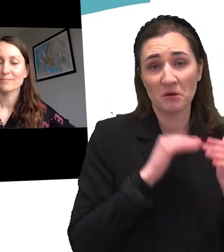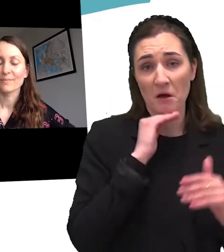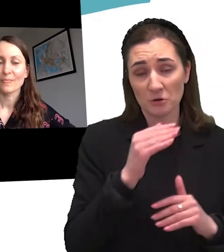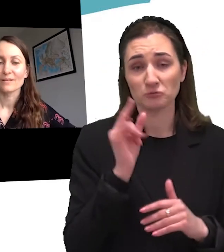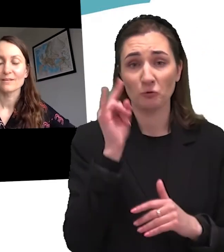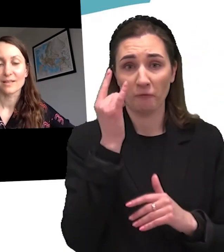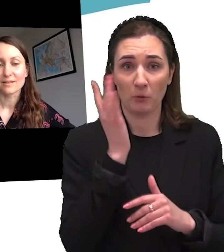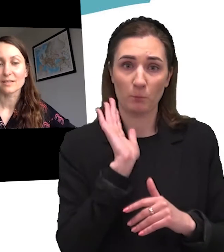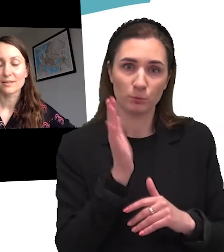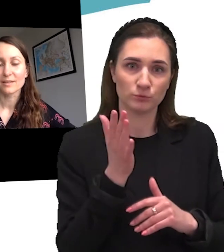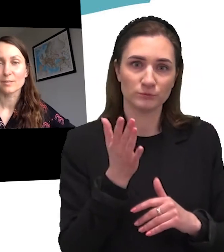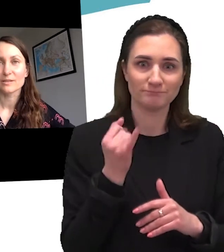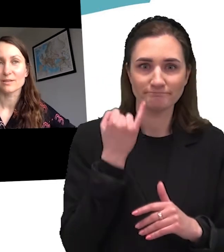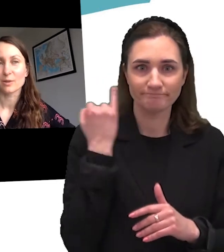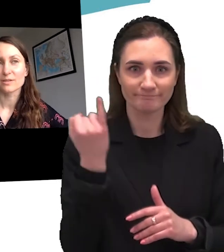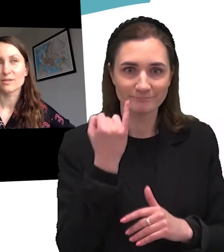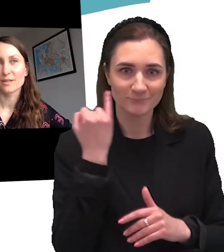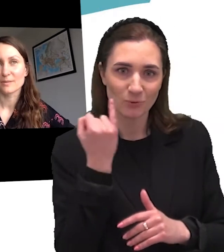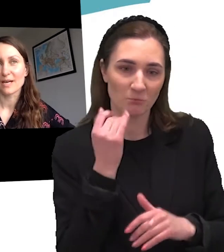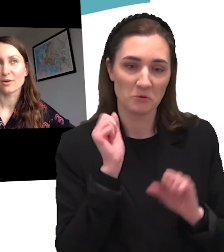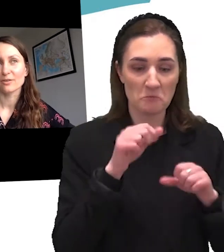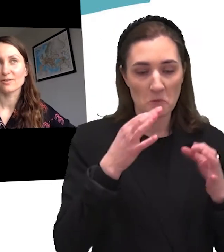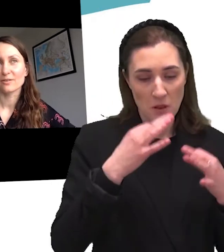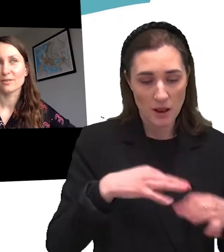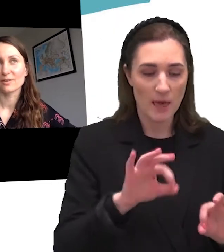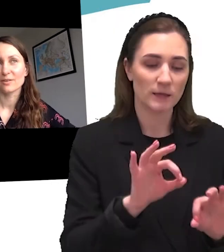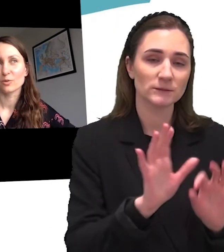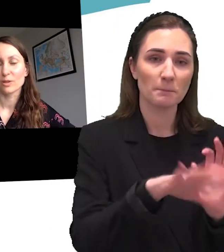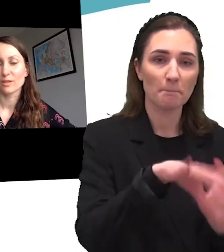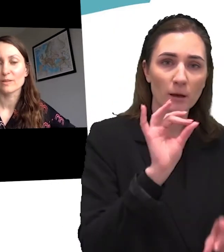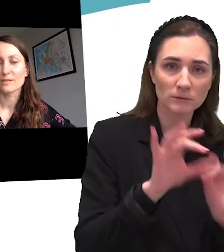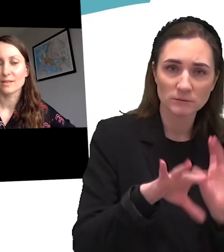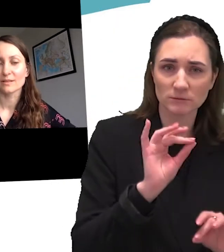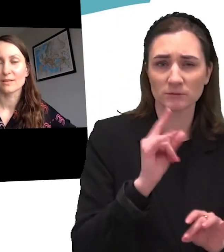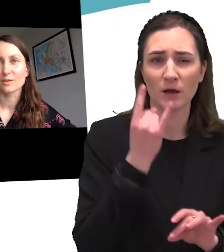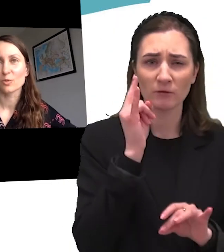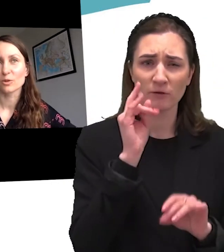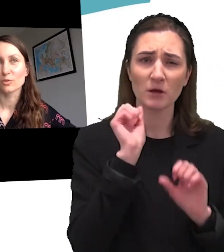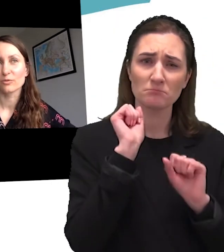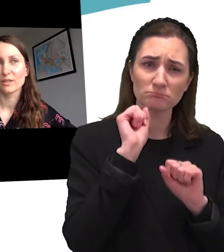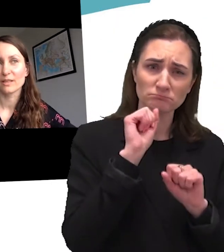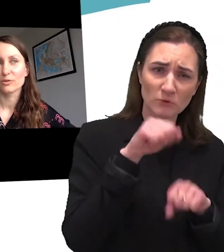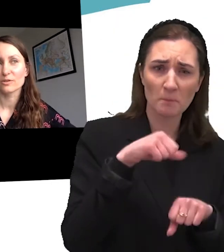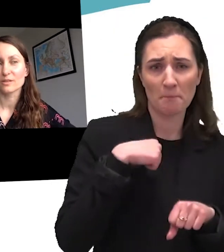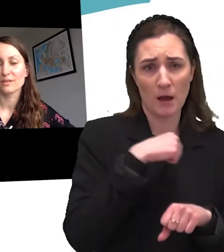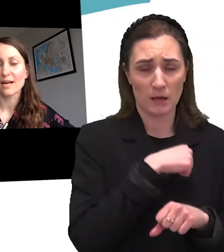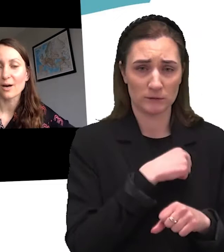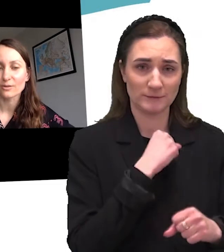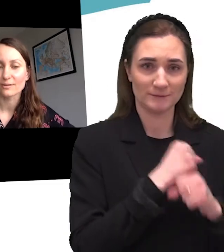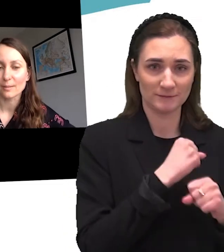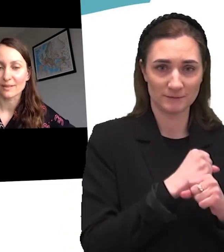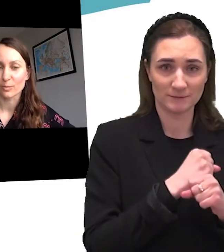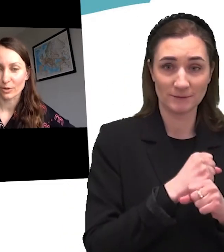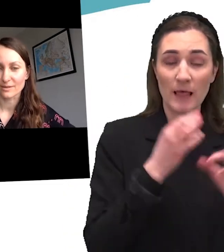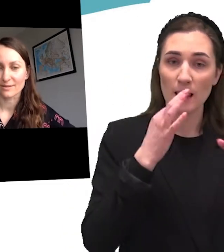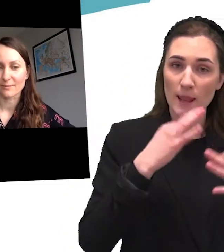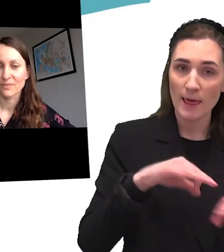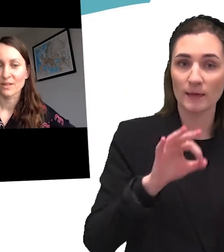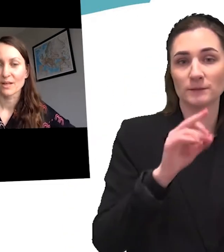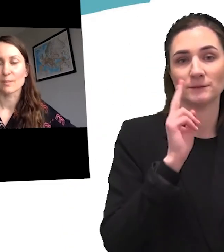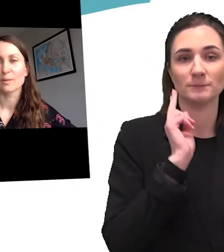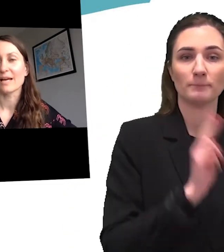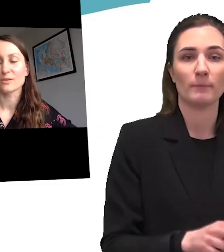balais. Tikėtina, kad vaikai labai įsitrauks ir, kaip sakot, duoti pasirinkti, kad kuo daugiau vaikus įtraukti į tą patį